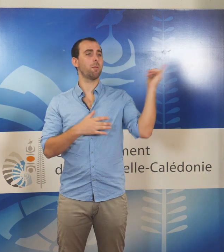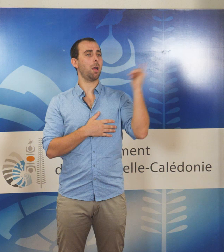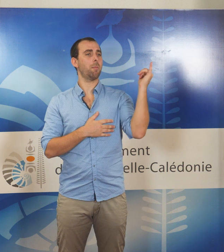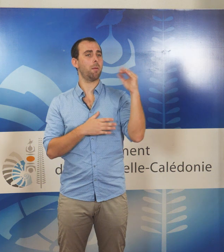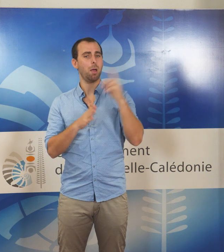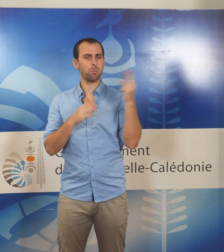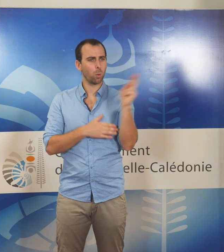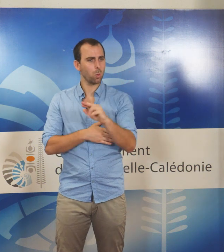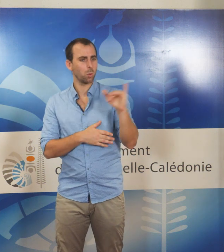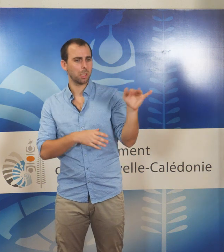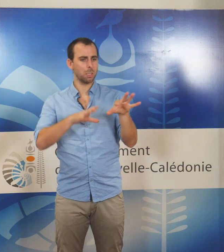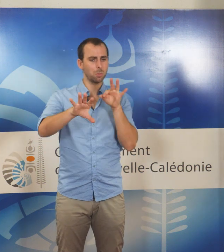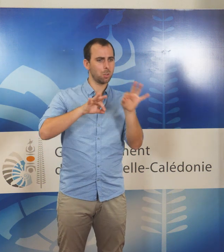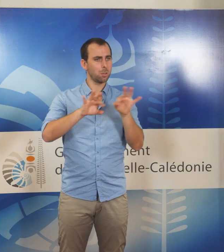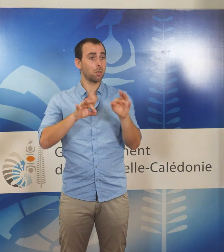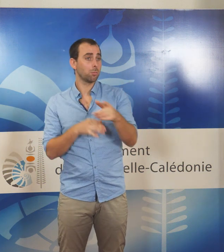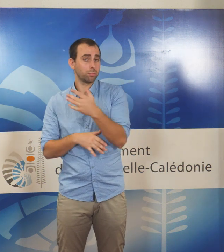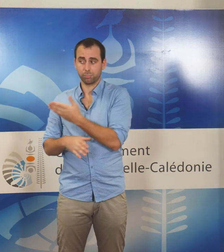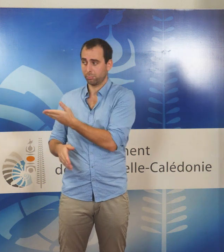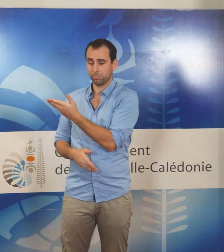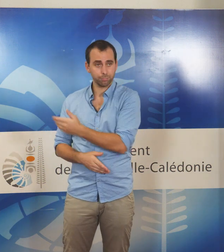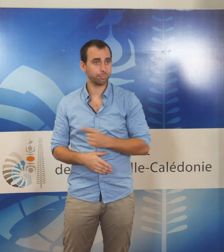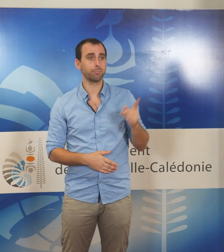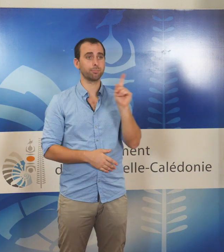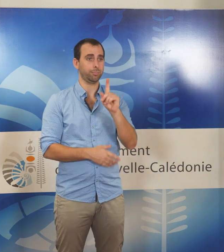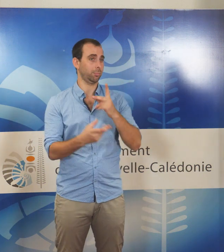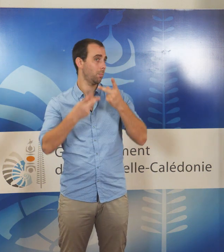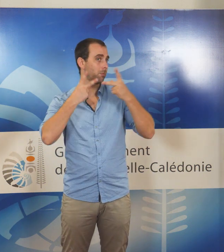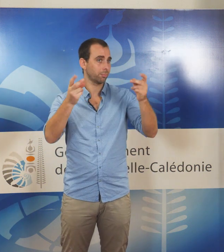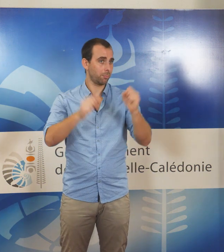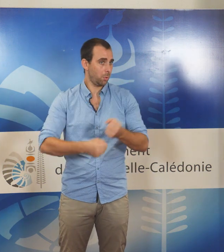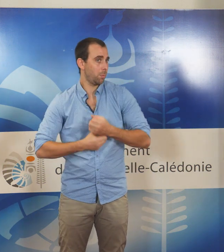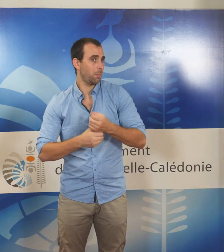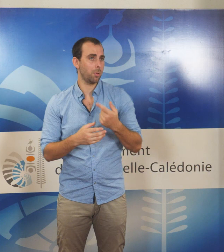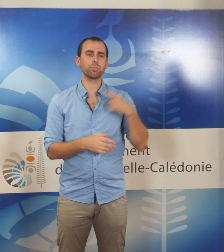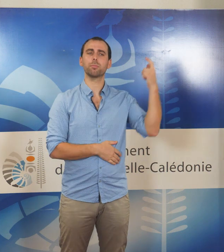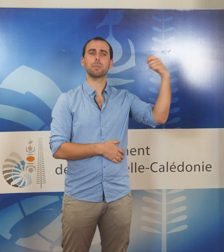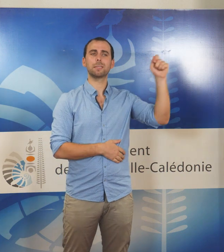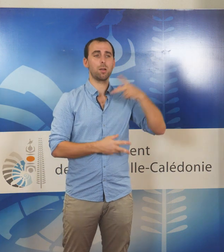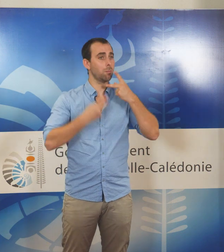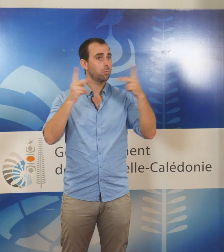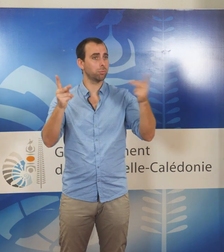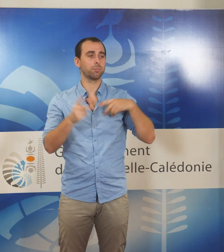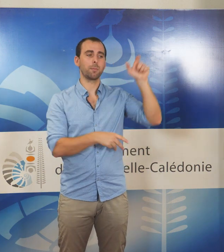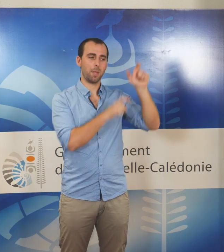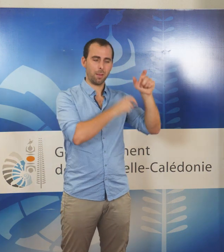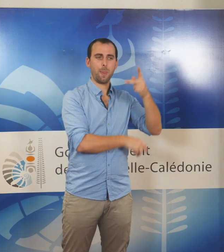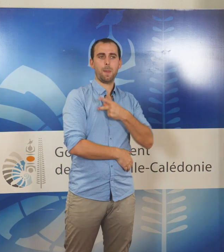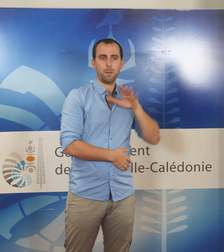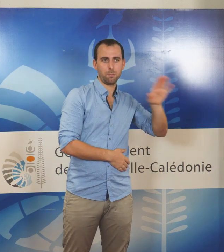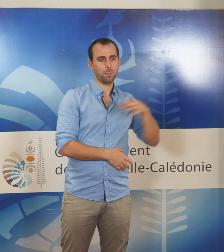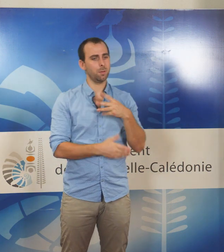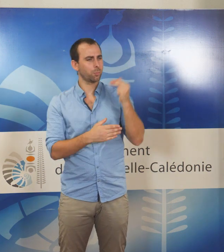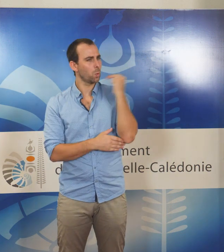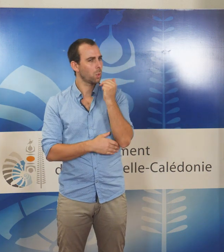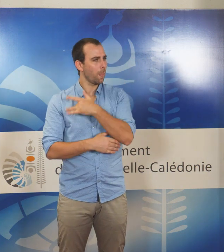ils ont évalué les différents critères. Le gouvernement a posé ces critères, personnel médical, urgence sanitaire, problème de visa,